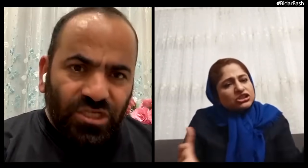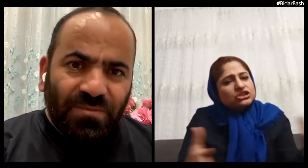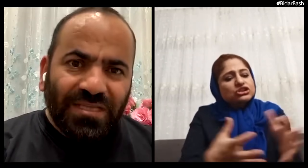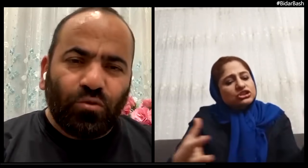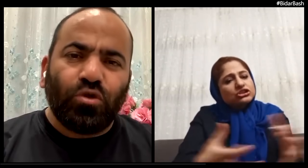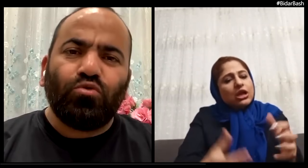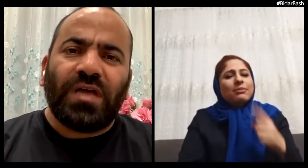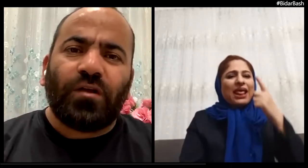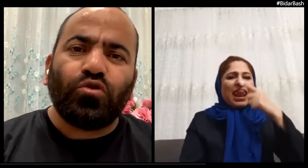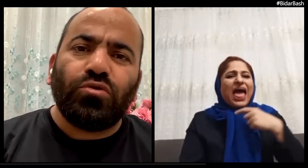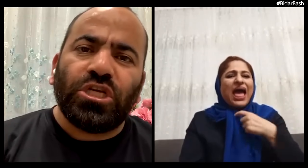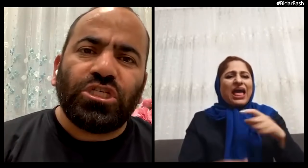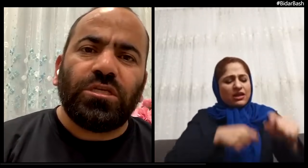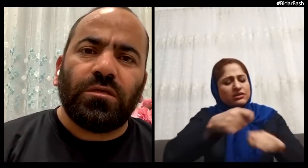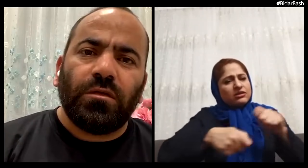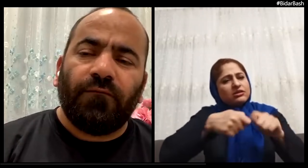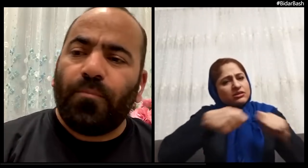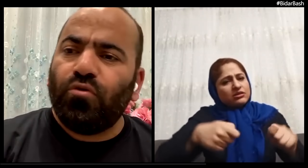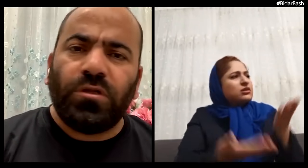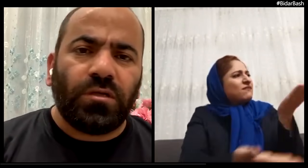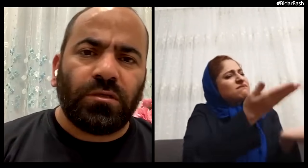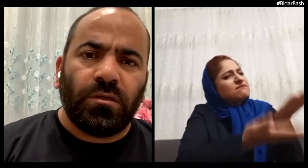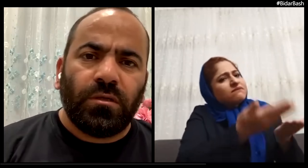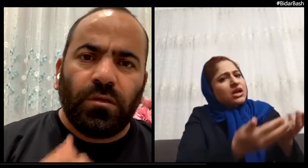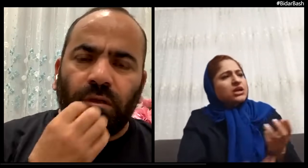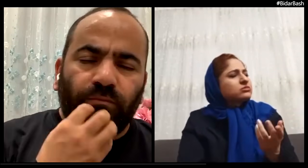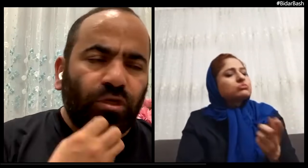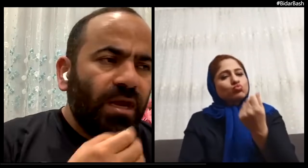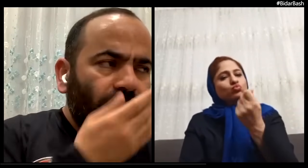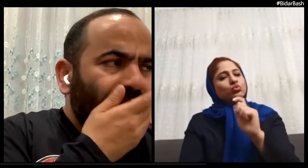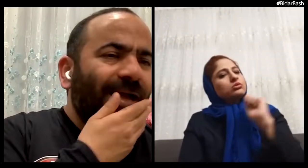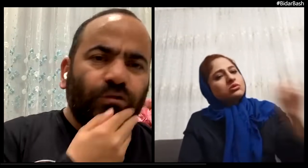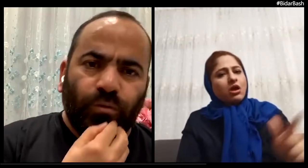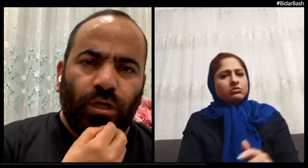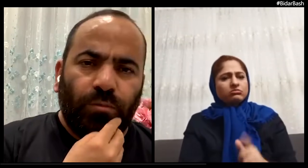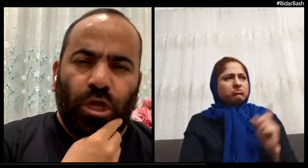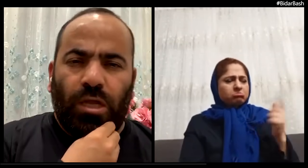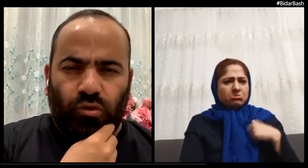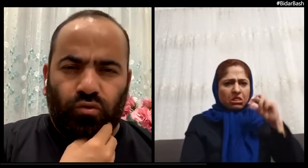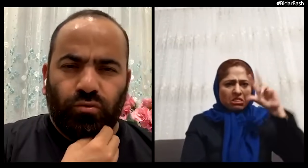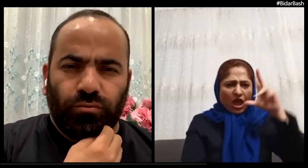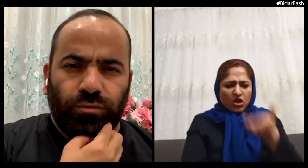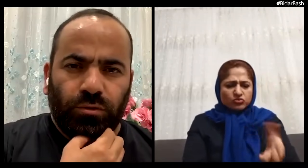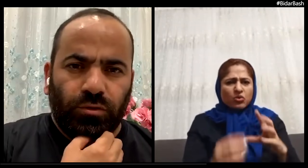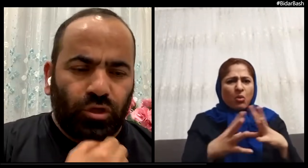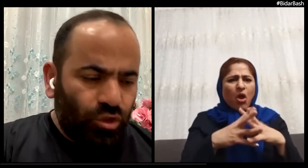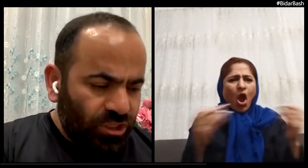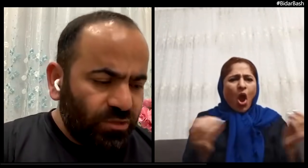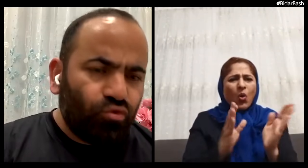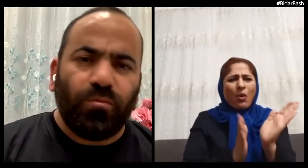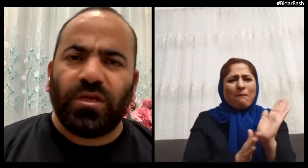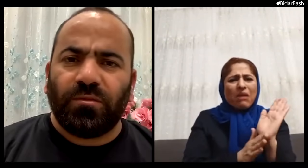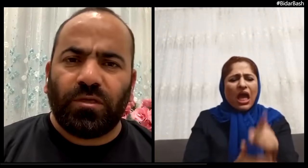نخ بهش بس، گذاشت رو ترازو، کشید و پول داد. میگه من خیلی تعجب کردم، یعنی خیلی